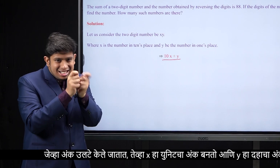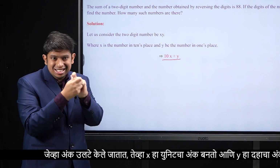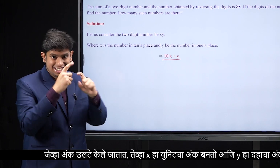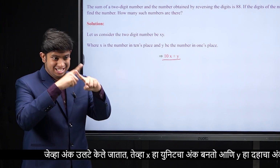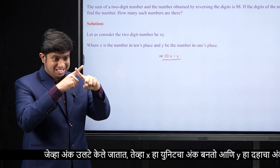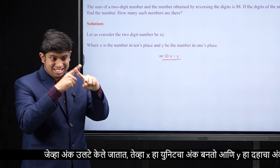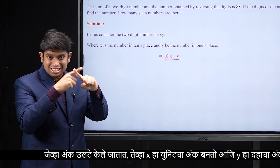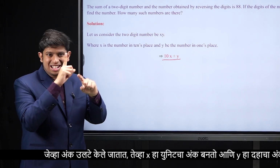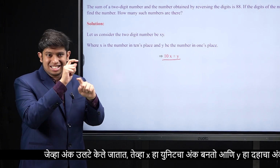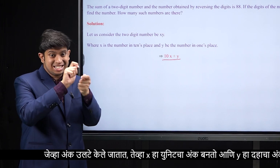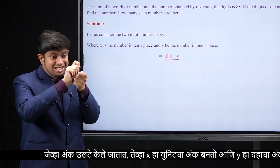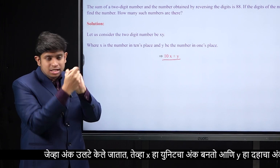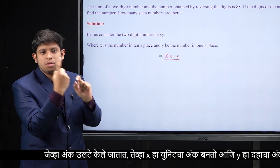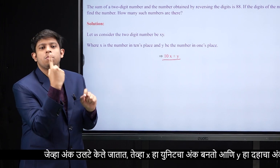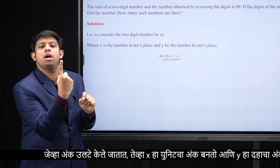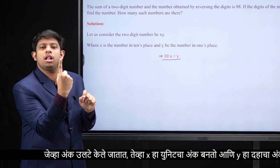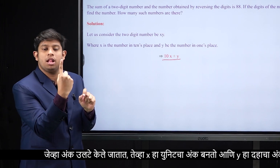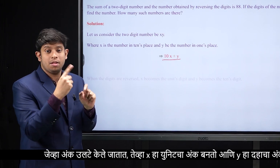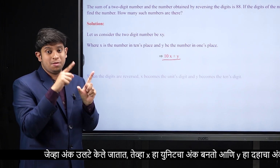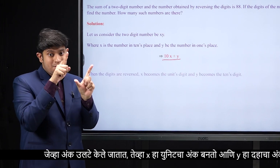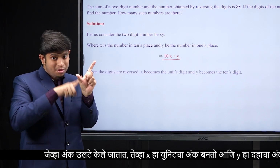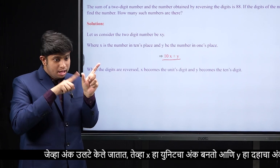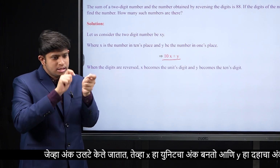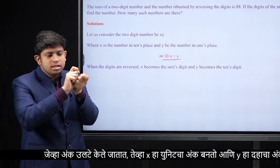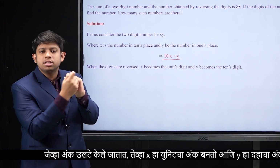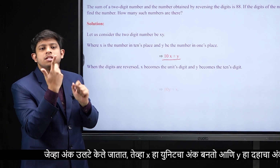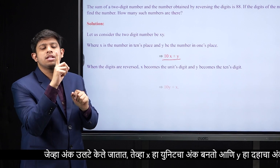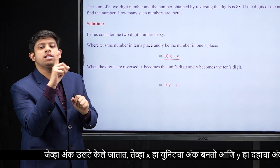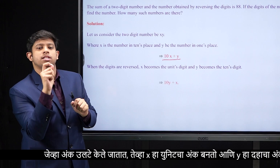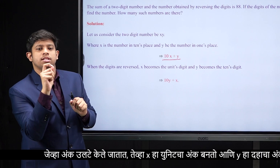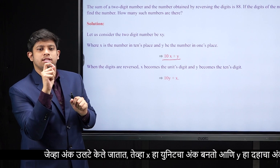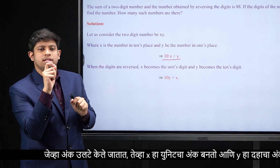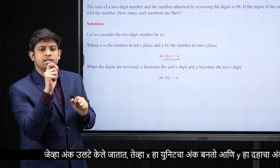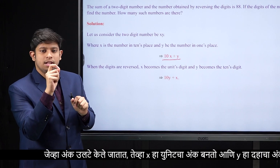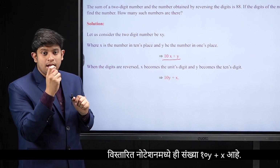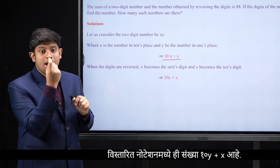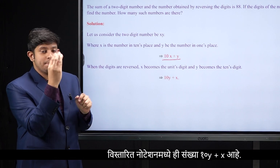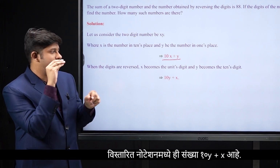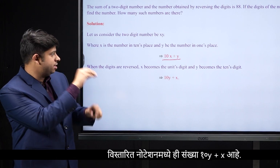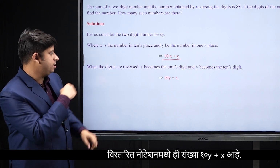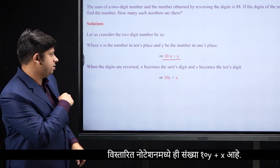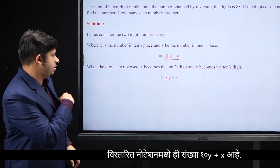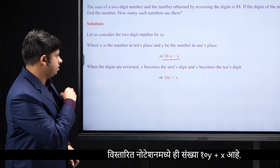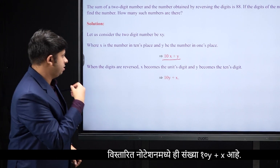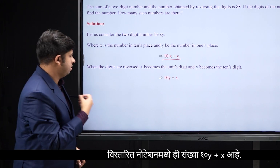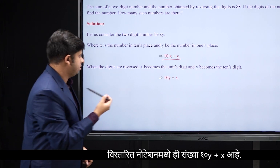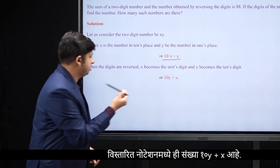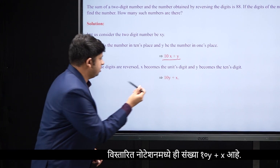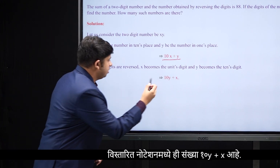तेव्हा x हा युनिटचा अंक बनतो आणि y हा 10चा अंक बनतो. विस्तारित नोटेशनमध्ये ही संख्या